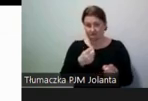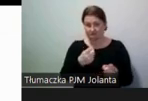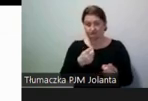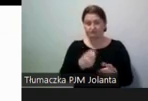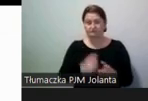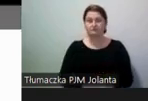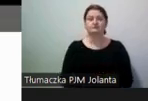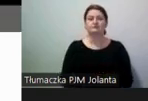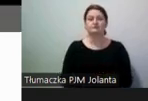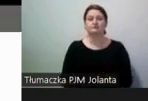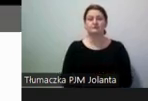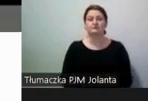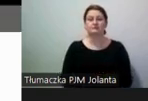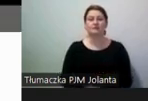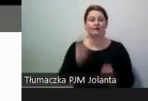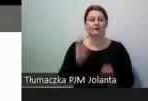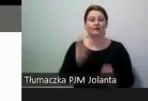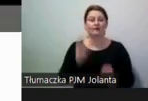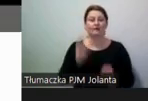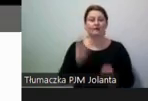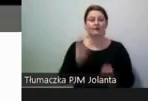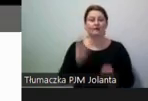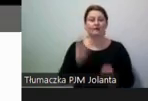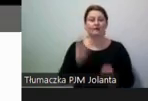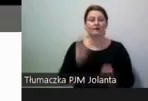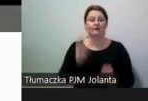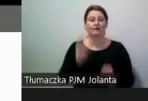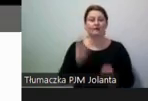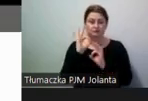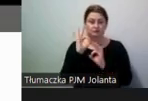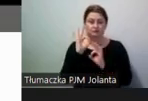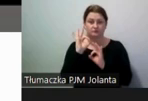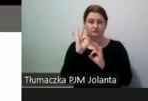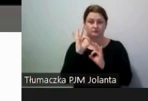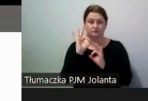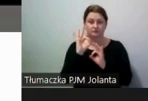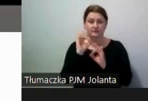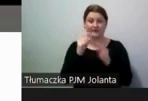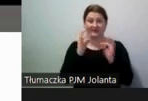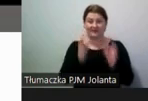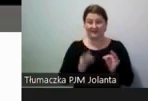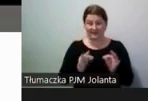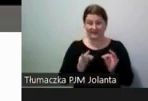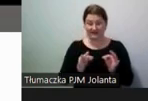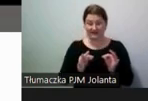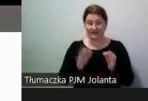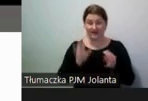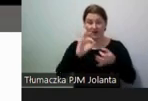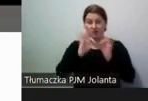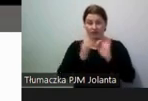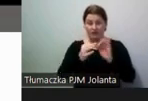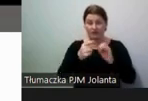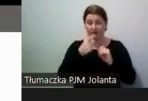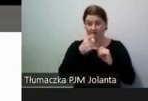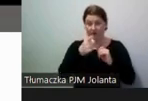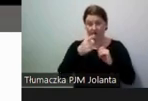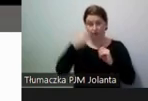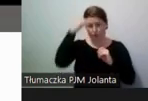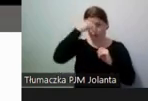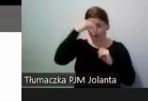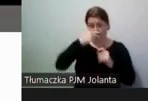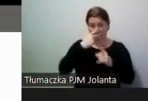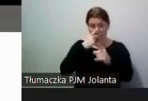naprawdę informacje o tym, jak wygląda test, i w tym momencie, gdy uczeń widzi w trakcie